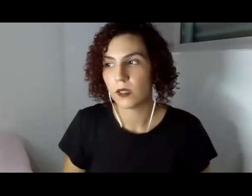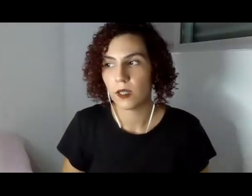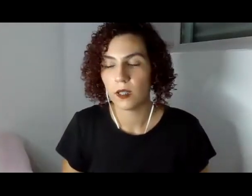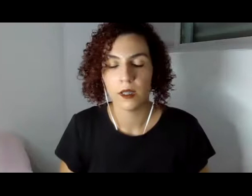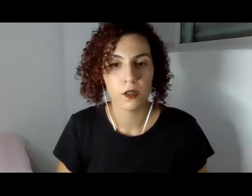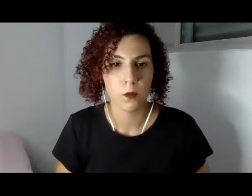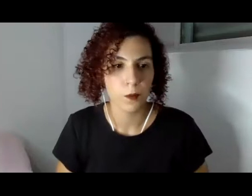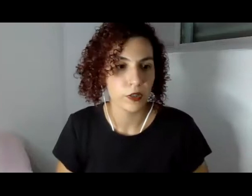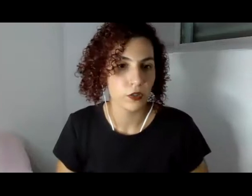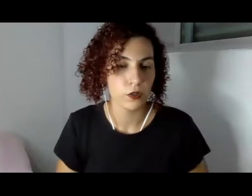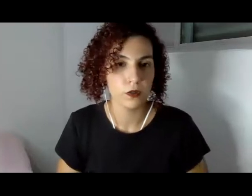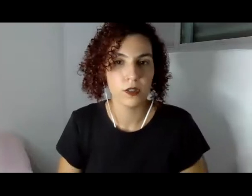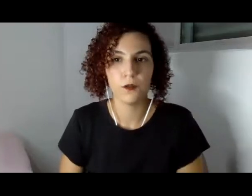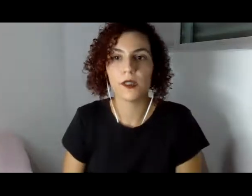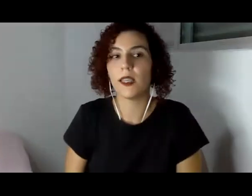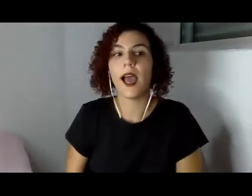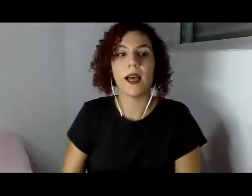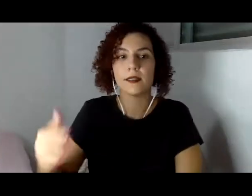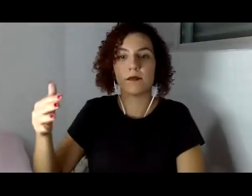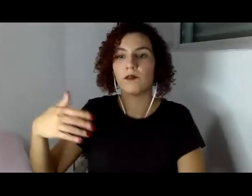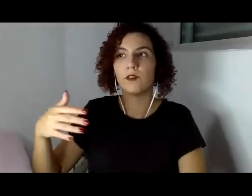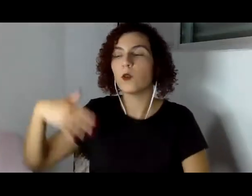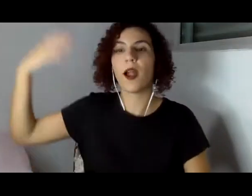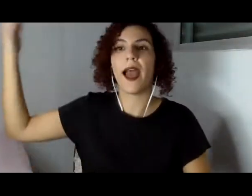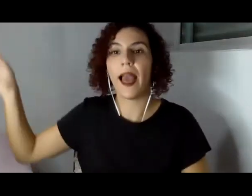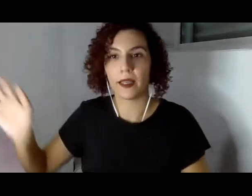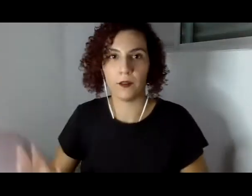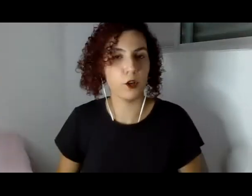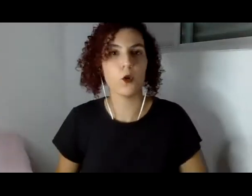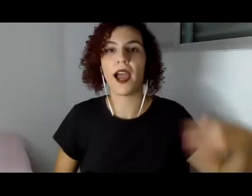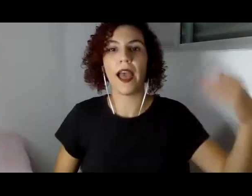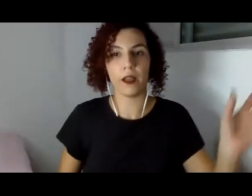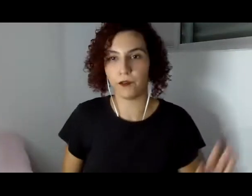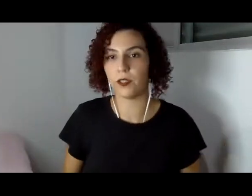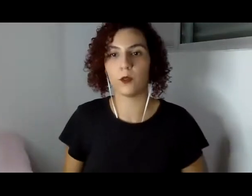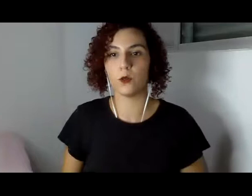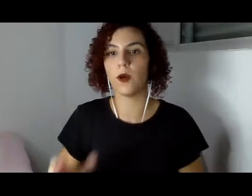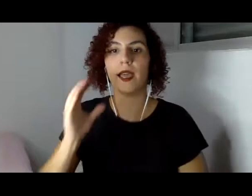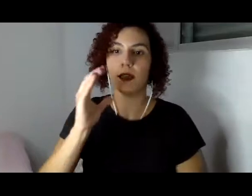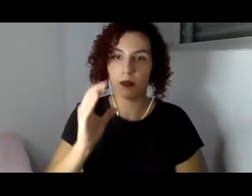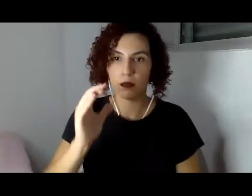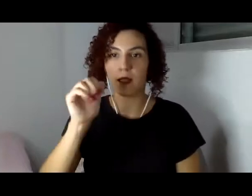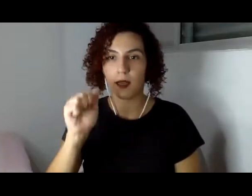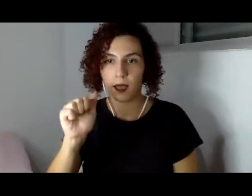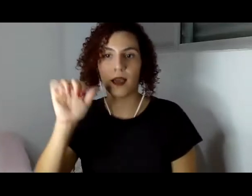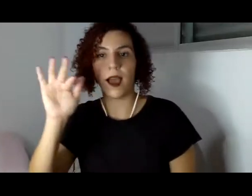tem outra sigla aí que normalmente a gente usa. Se for assim, vou no CAC, vou no CAF, tudo